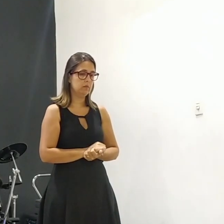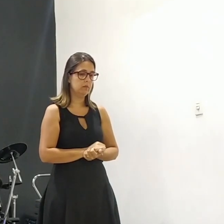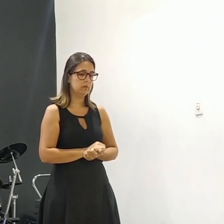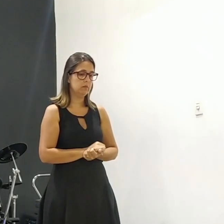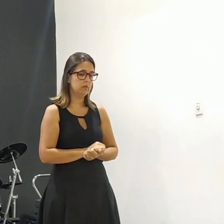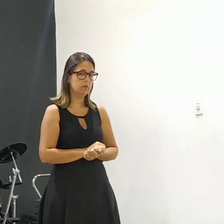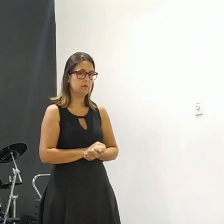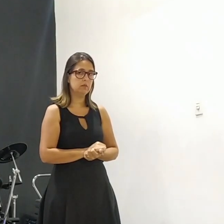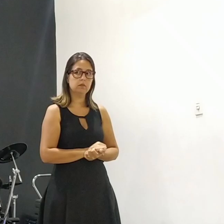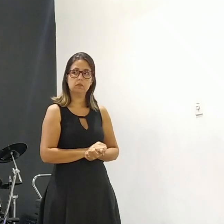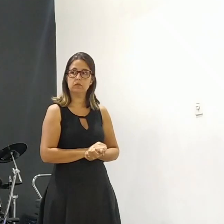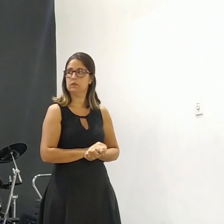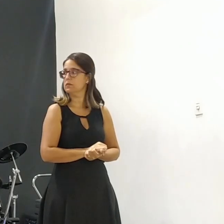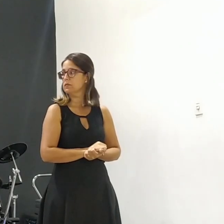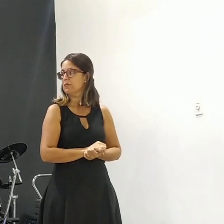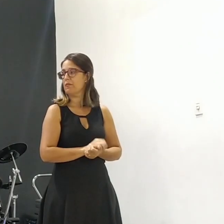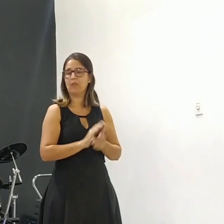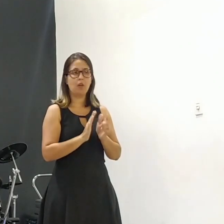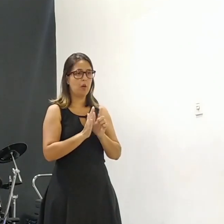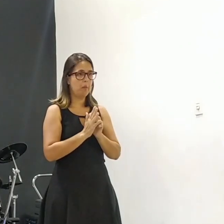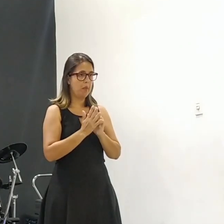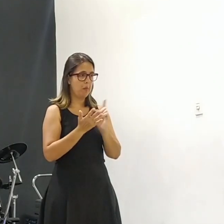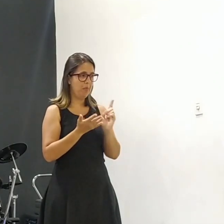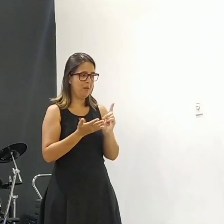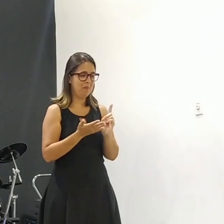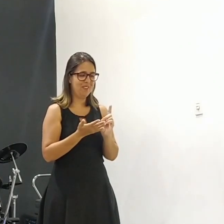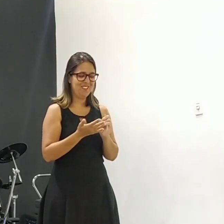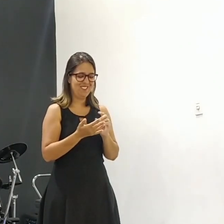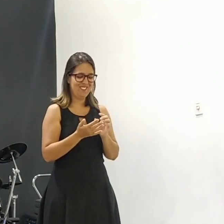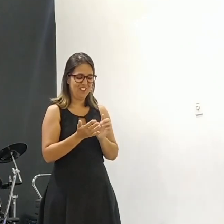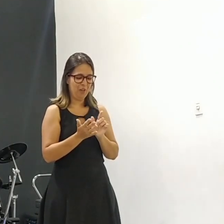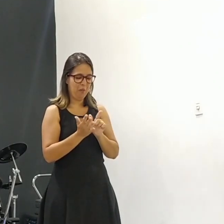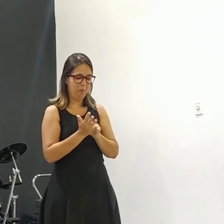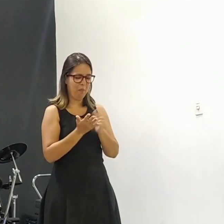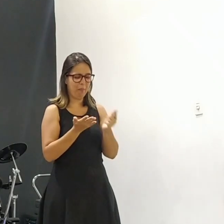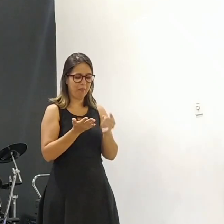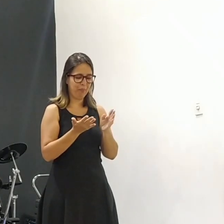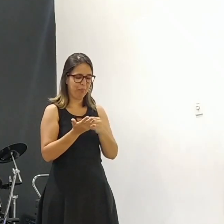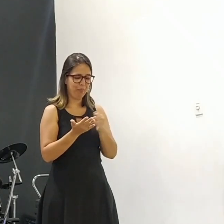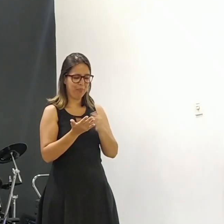Minha Bíblia está soltando as folhas. Glória a Deus.